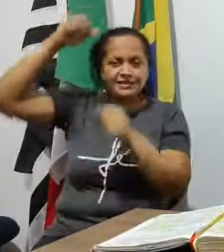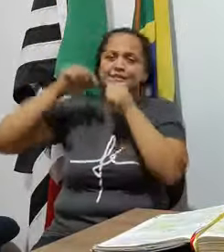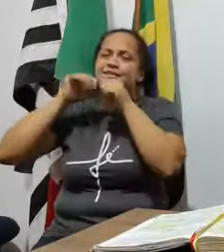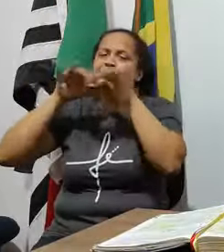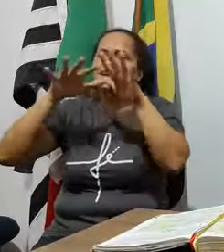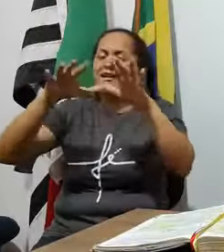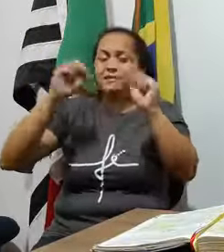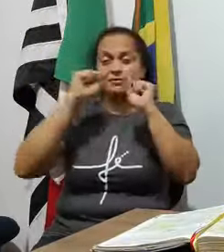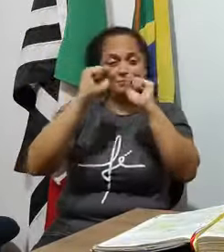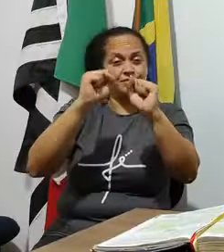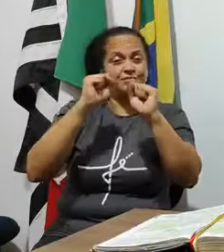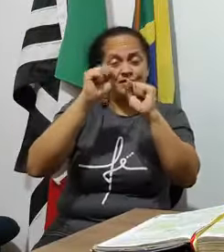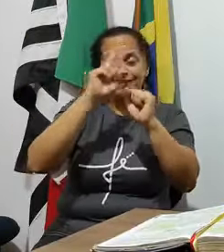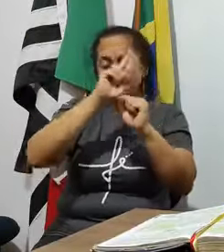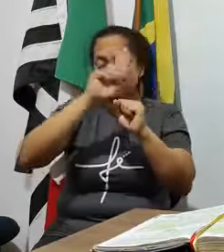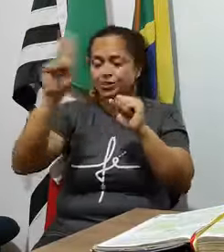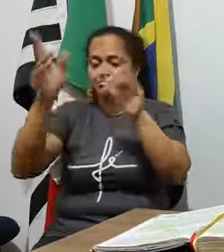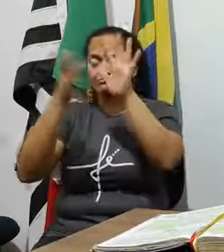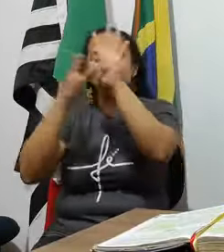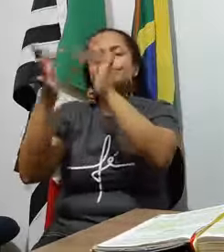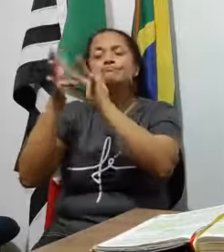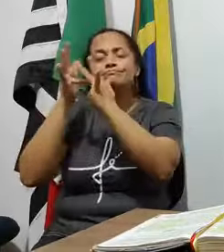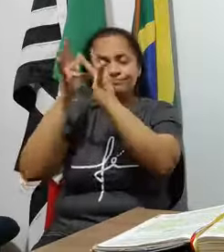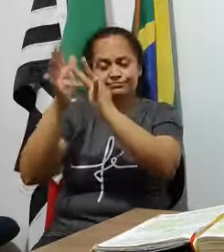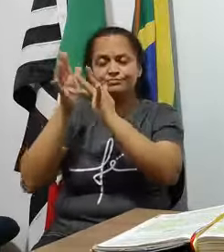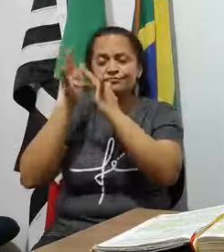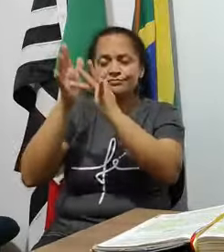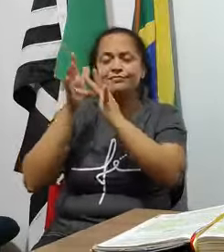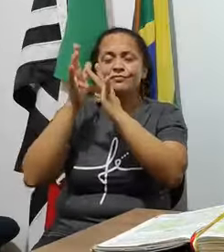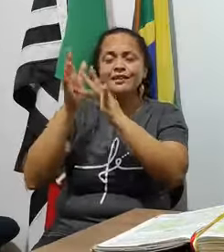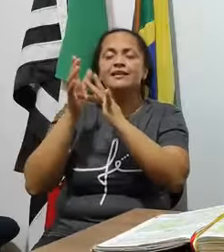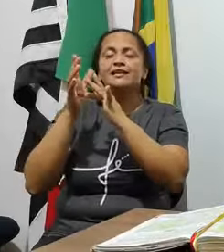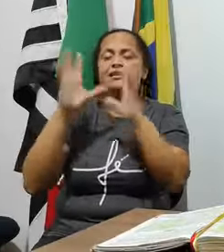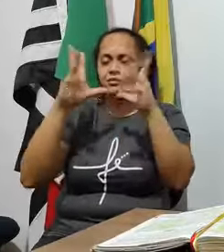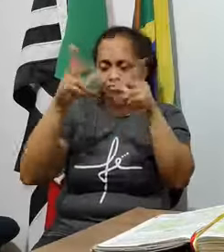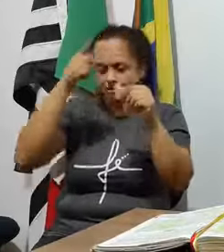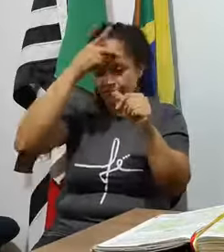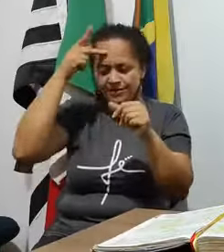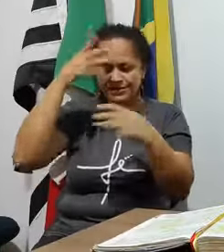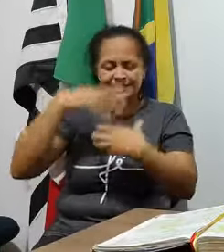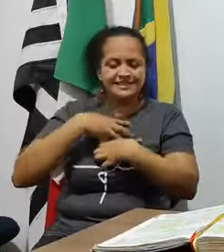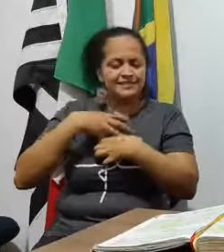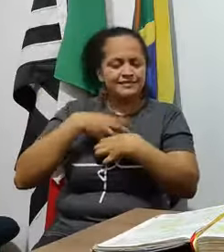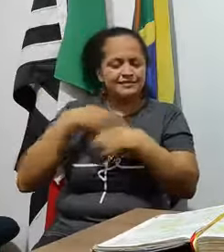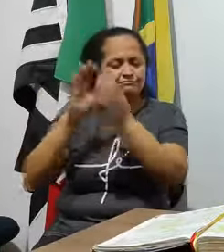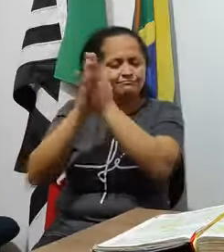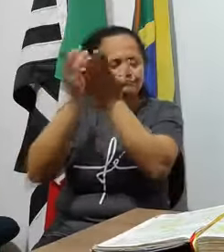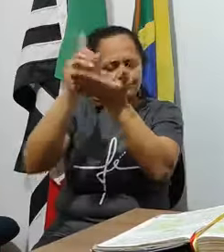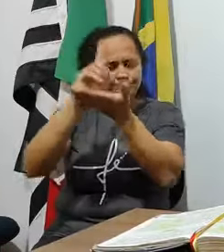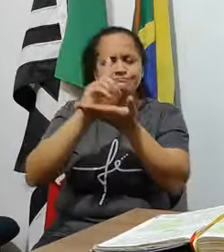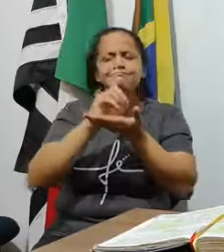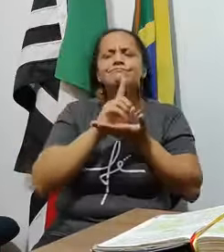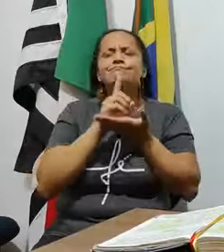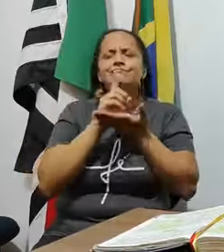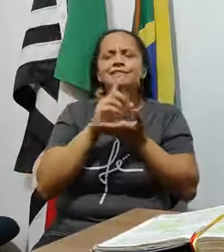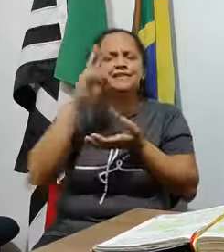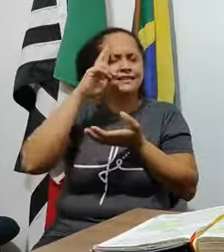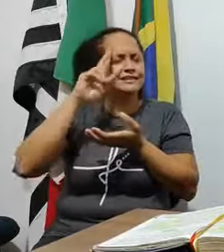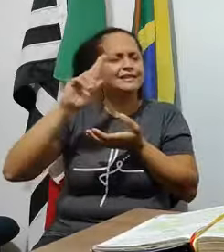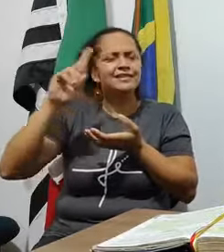Pai. Em nome de Jesus Cristo, Senhor. Confirma esta palavra. Senhor, Tu conhece